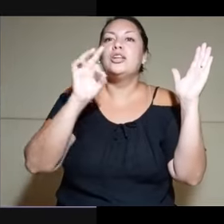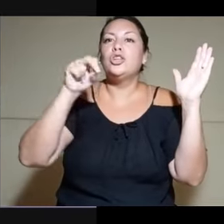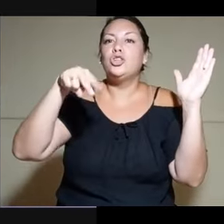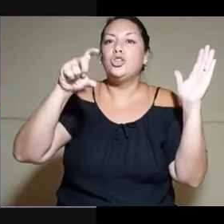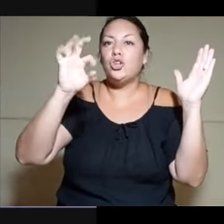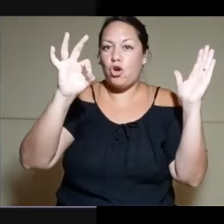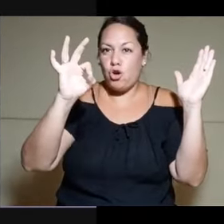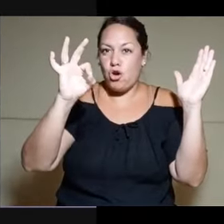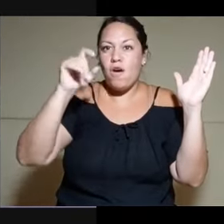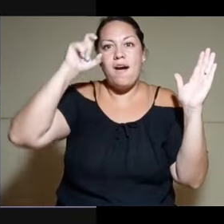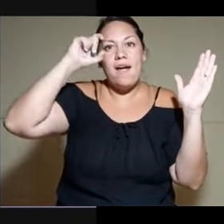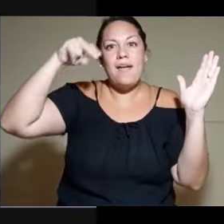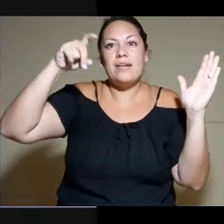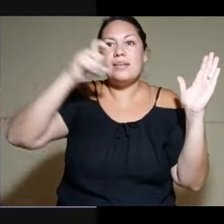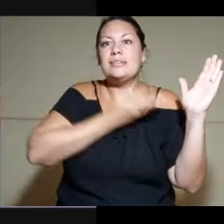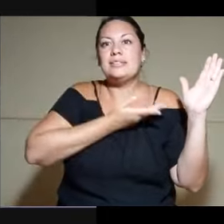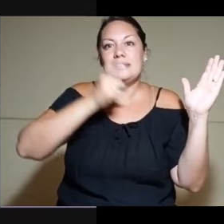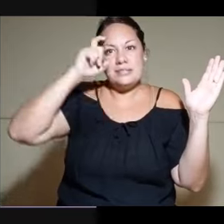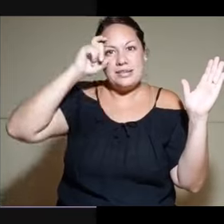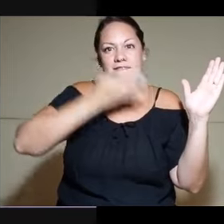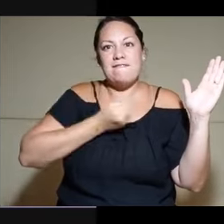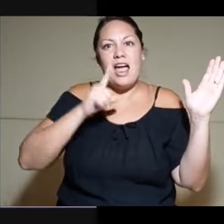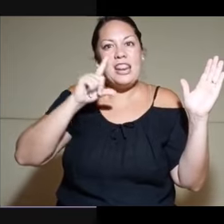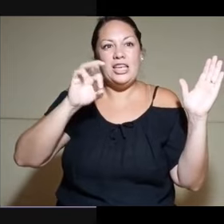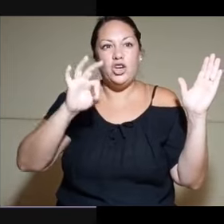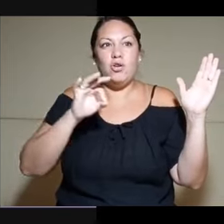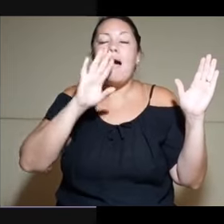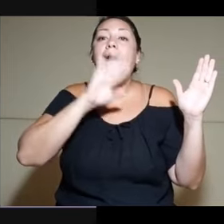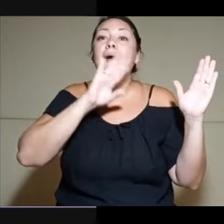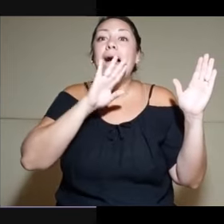estudiar, que es el tronco encefálico.